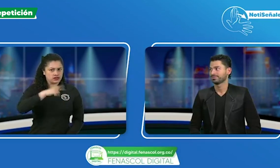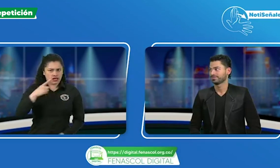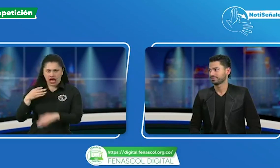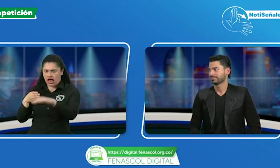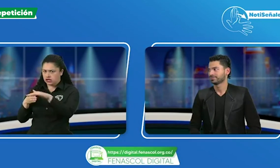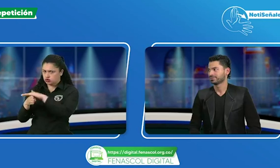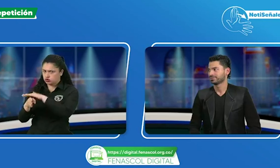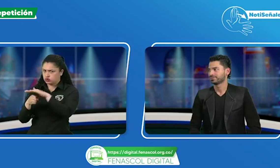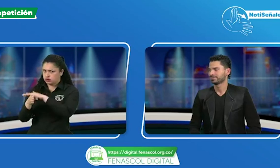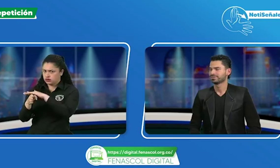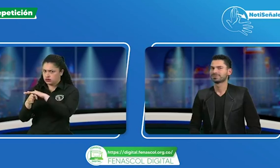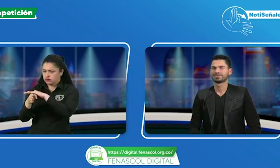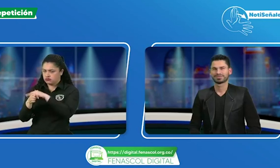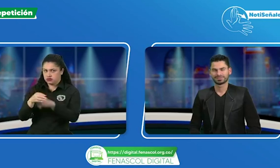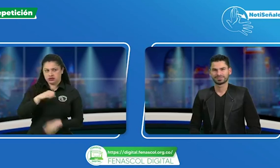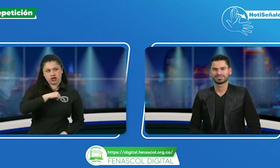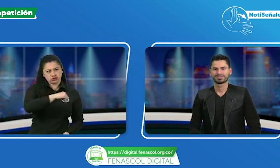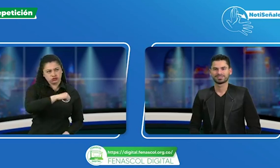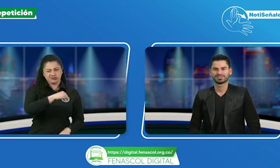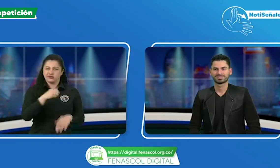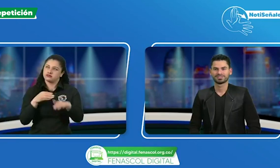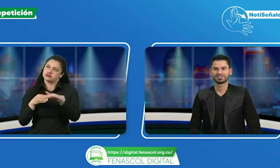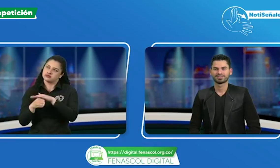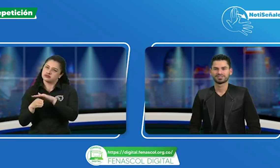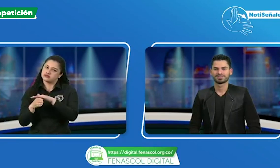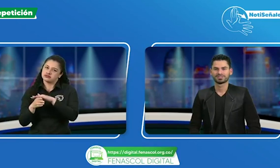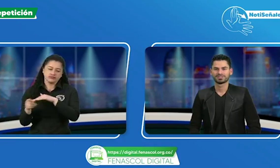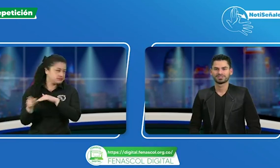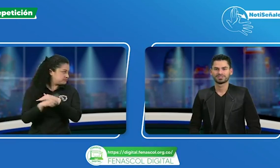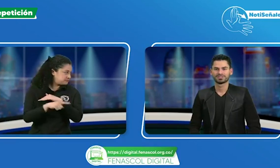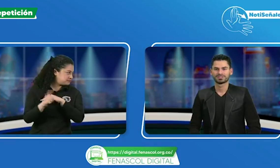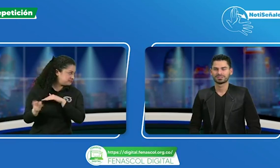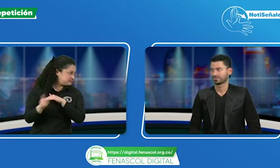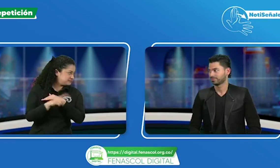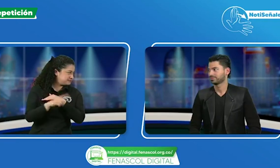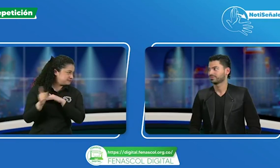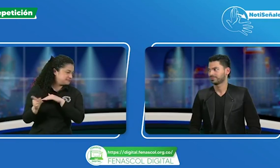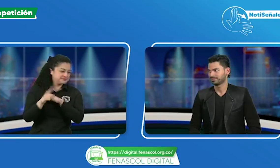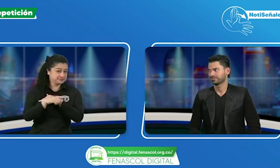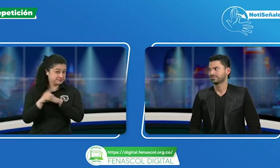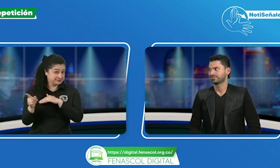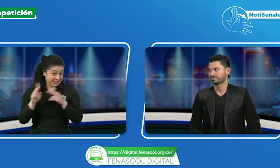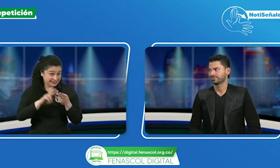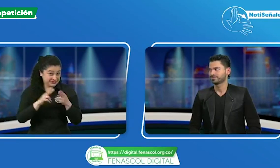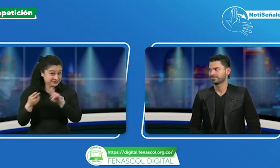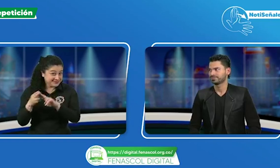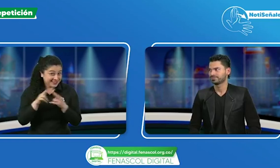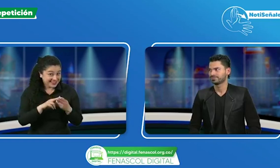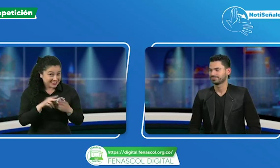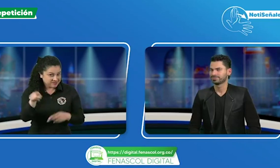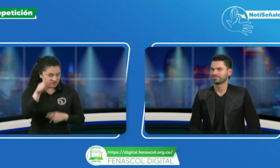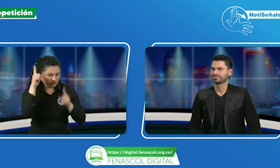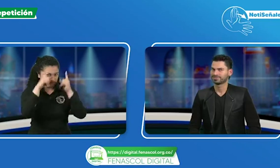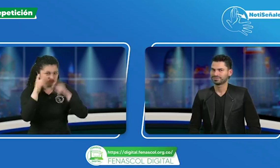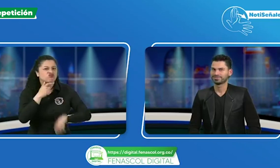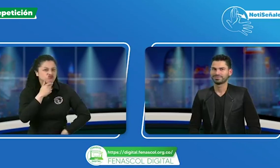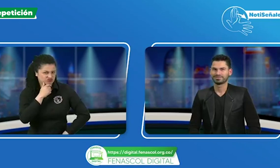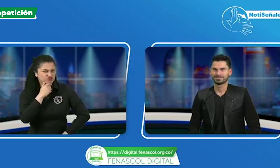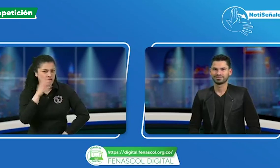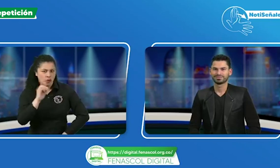La repito. Será, ¿cuál es la relación entre accesibilidad y derechos? ¿Qué opinan ustedes? ¿Hay